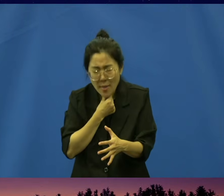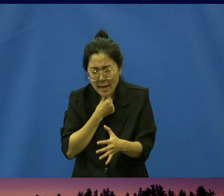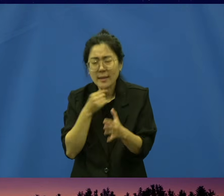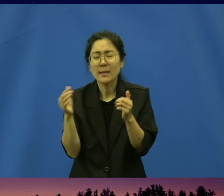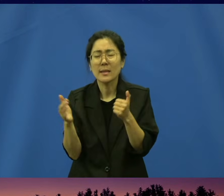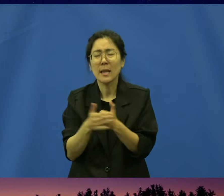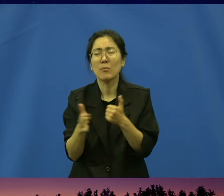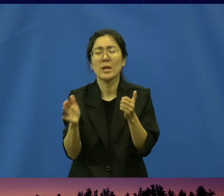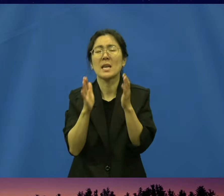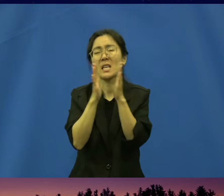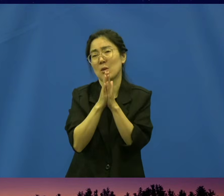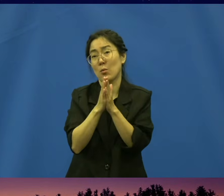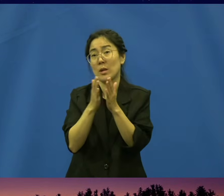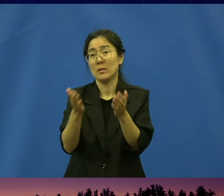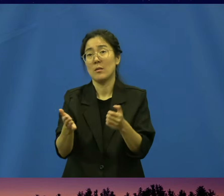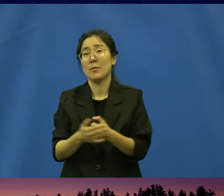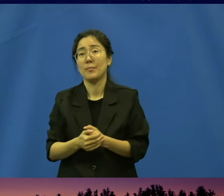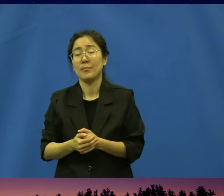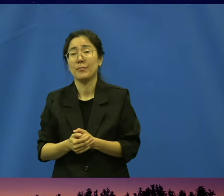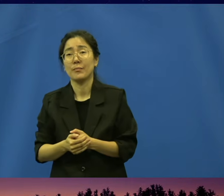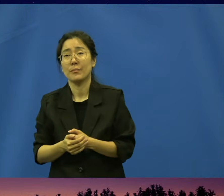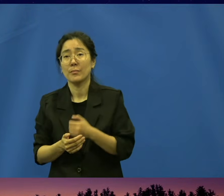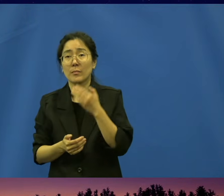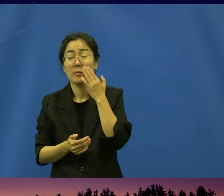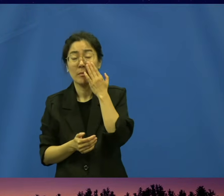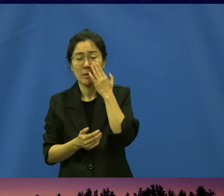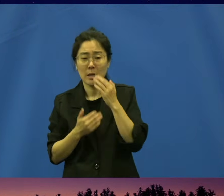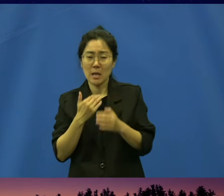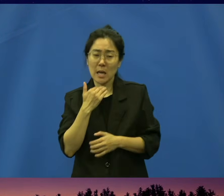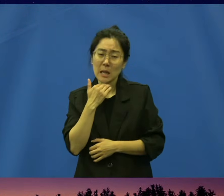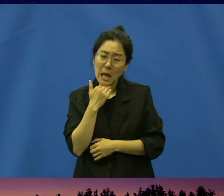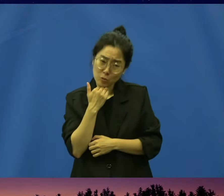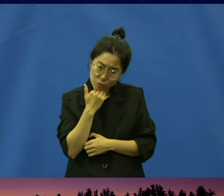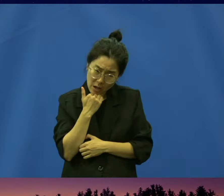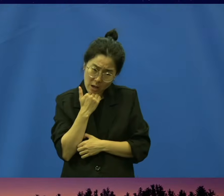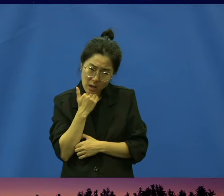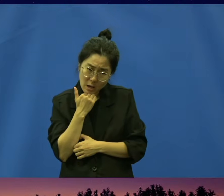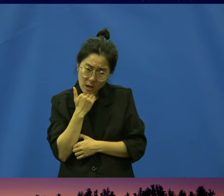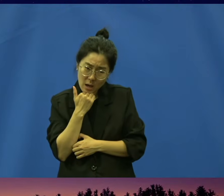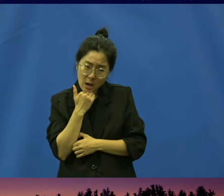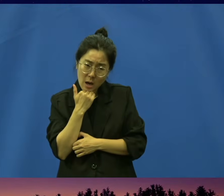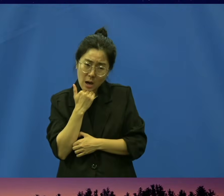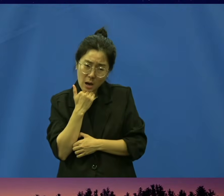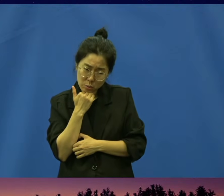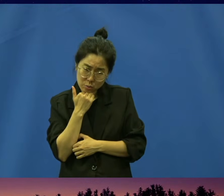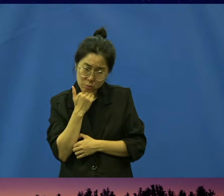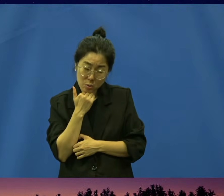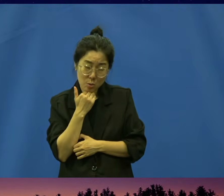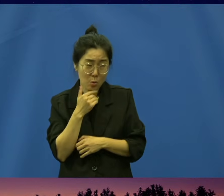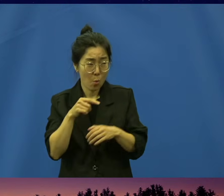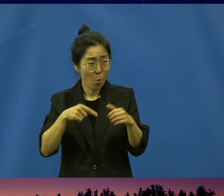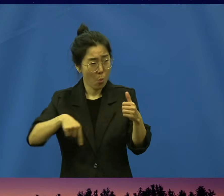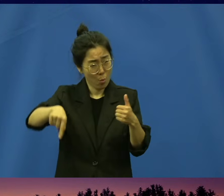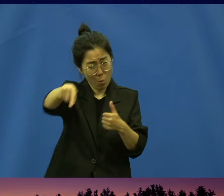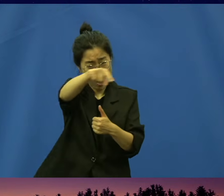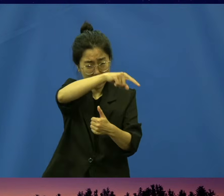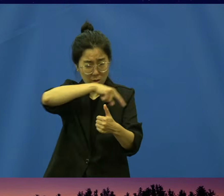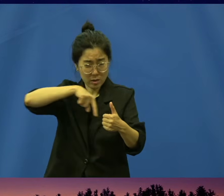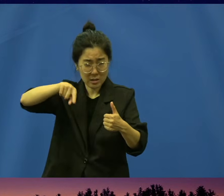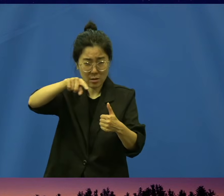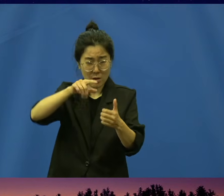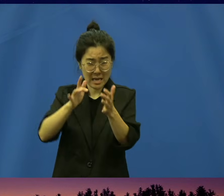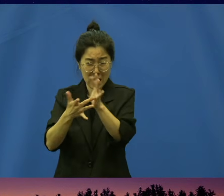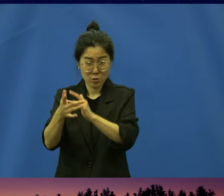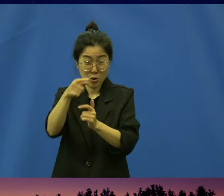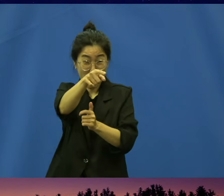그런데 그들에게 분명히 외부적인 핍박이 닥쳐올 텐데, 내부적인 연합이야말로 그 모든 것을